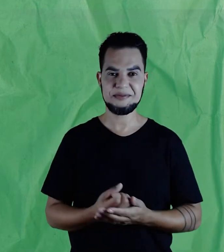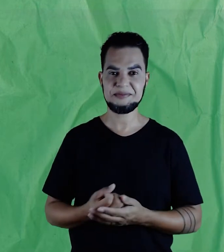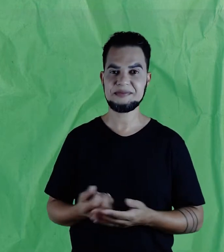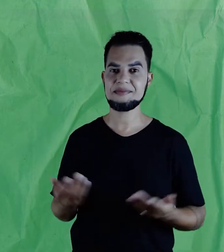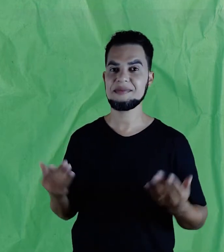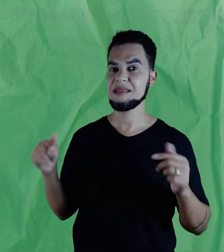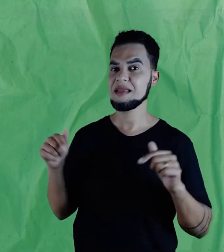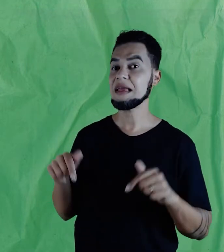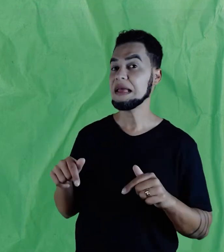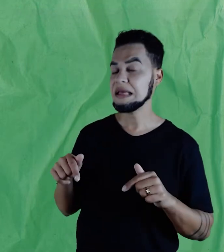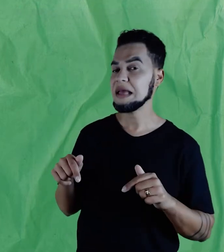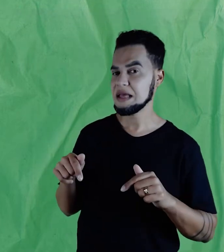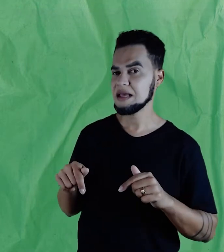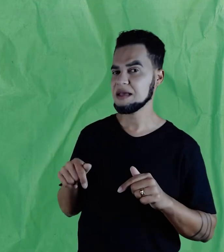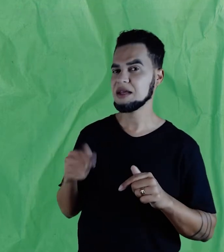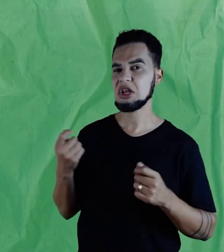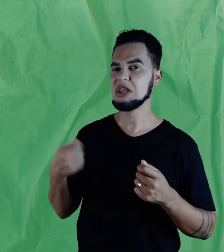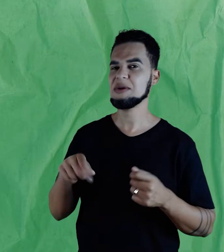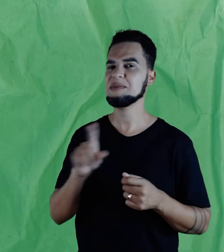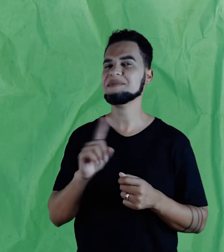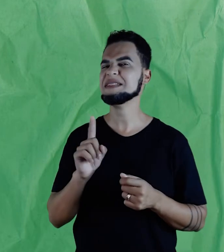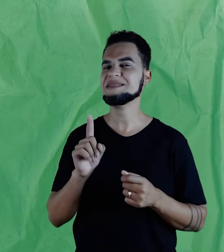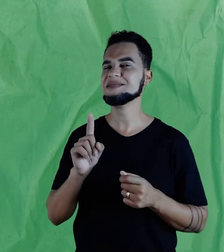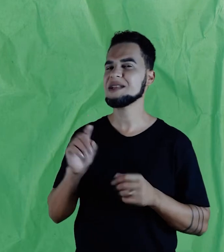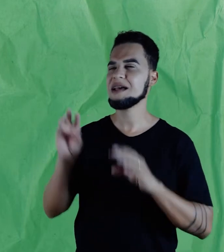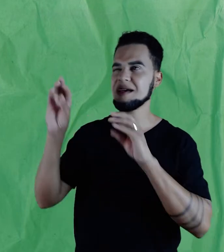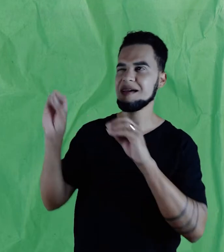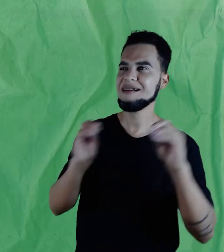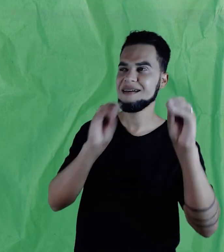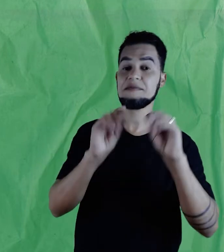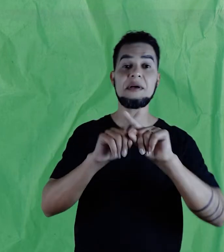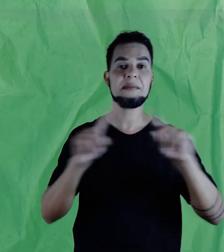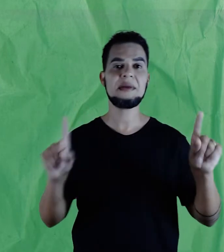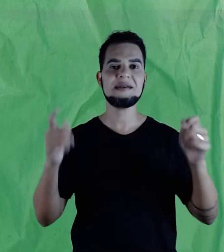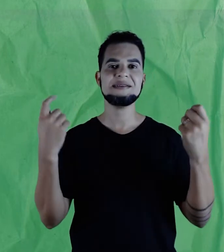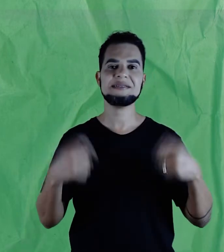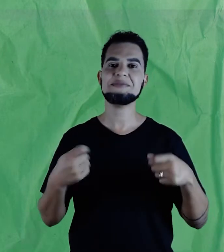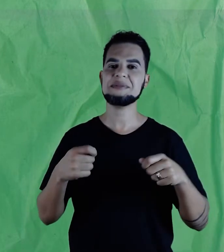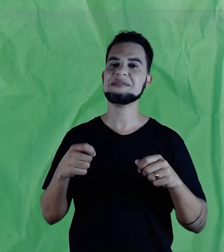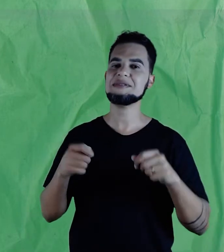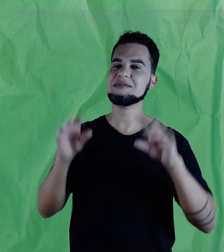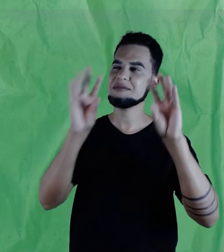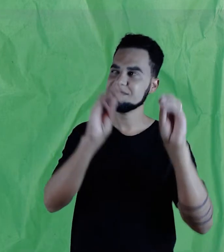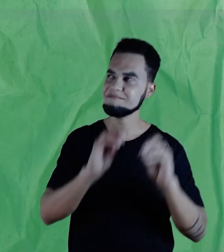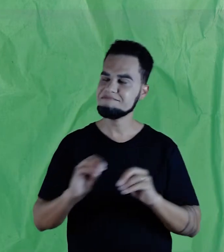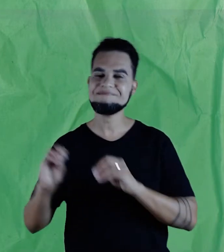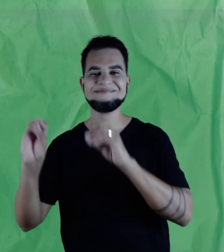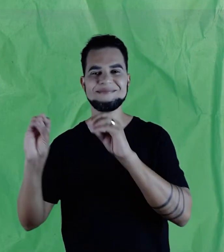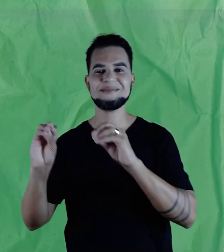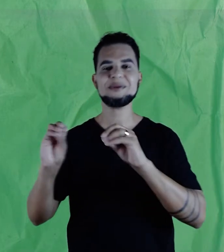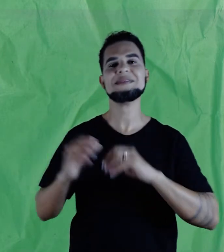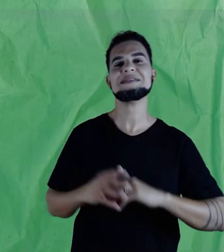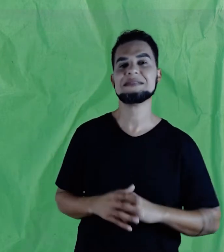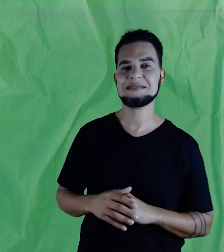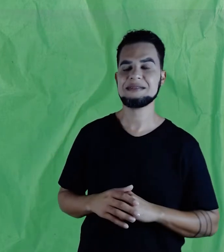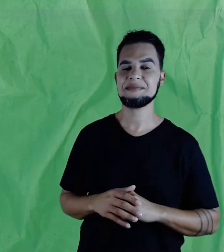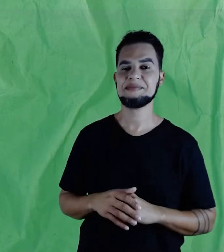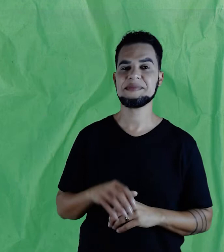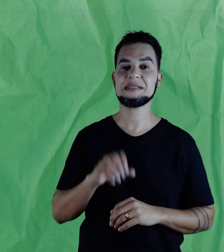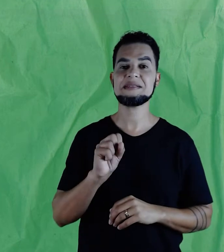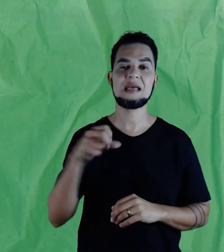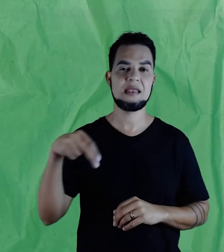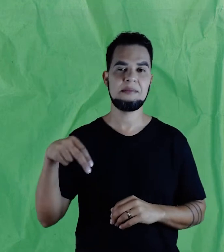app, eu não preciso nem importar o React, mas eu preciso importar o meu sign up.